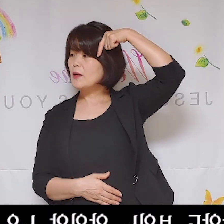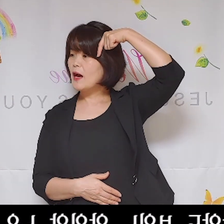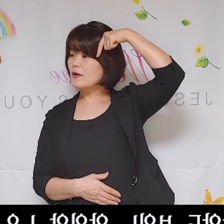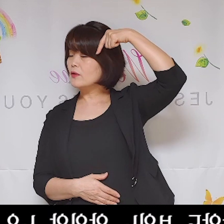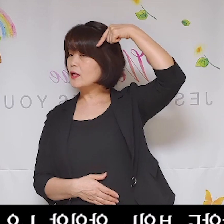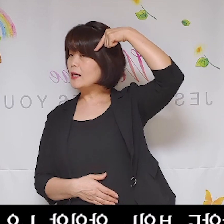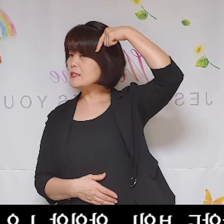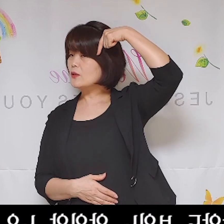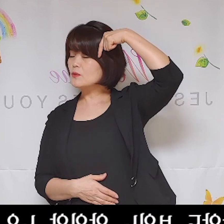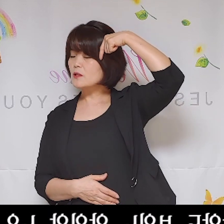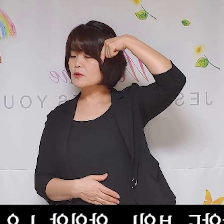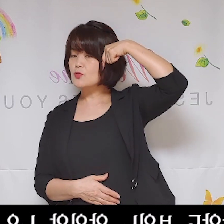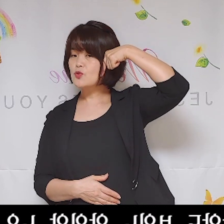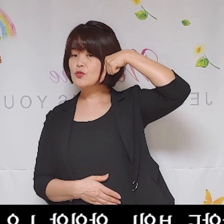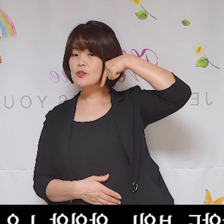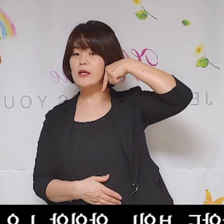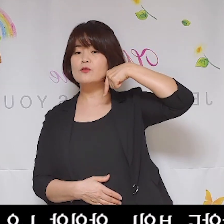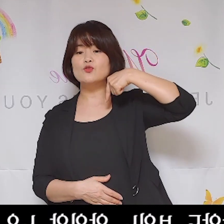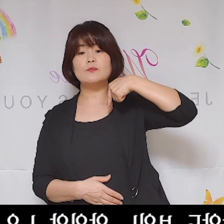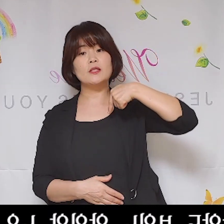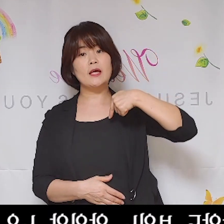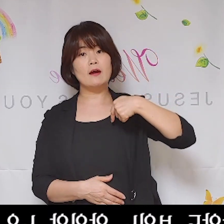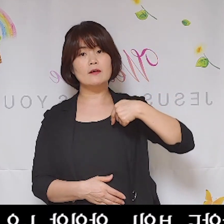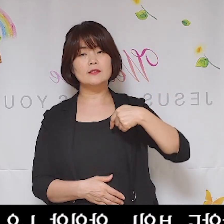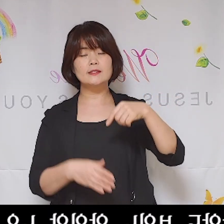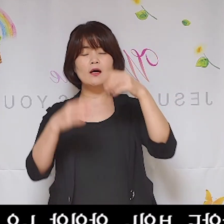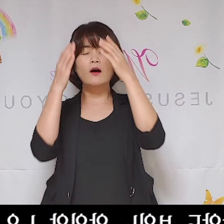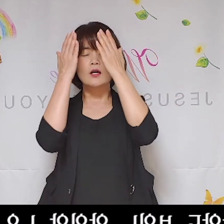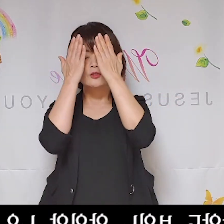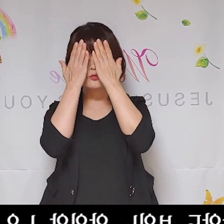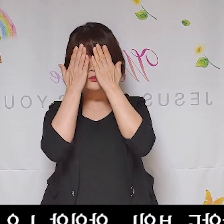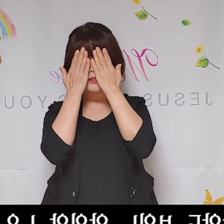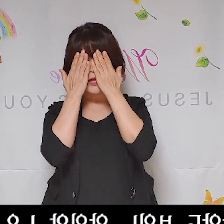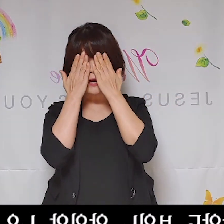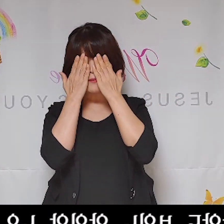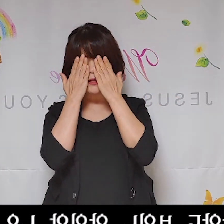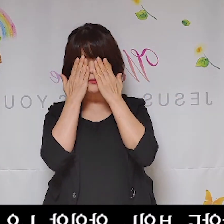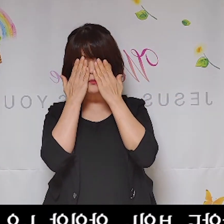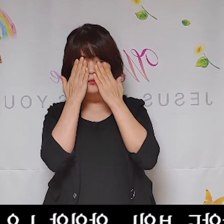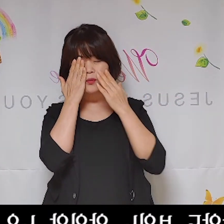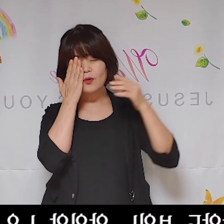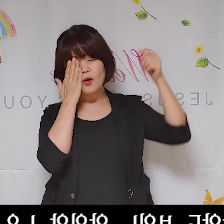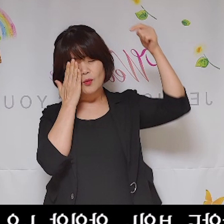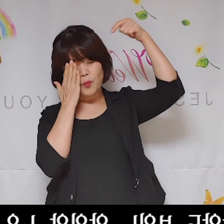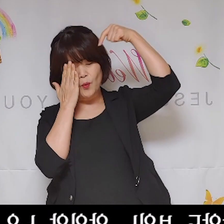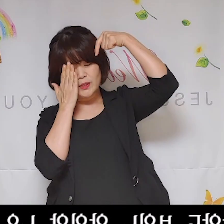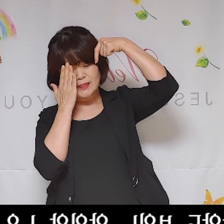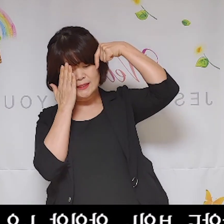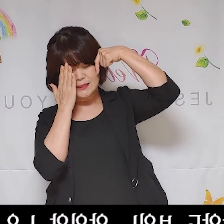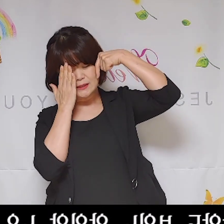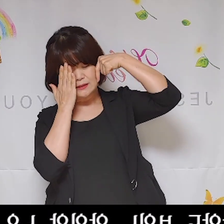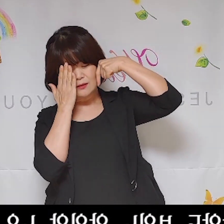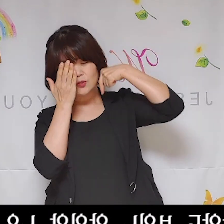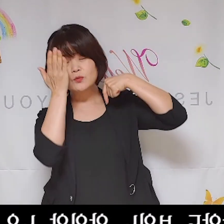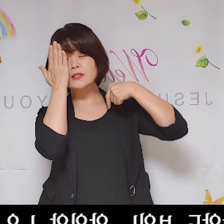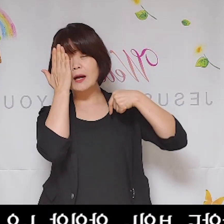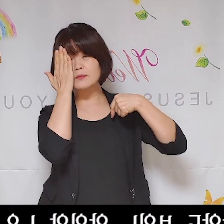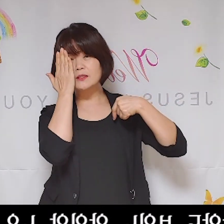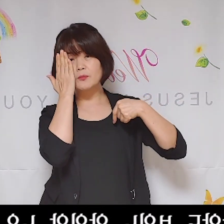이마 여기 관자놀이서부터 쭉 내려주시면 돼요. 그래서 눈을 감아도 보이는 이쪽은 감은 걸